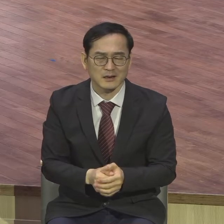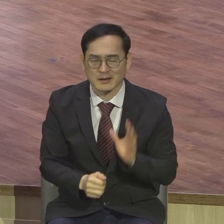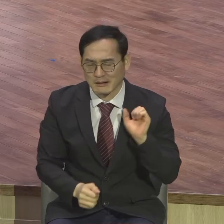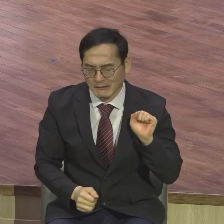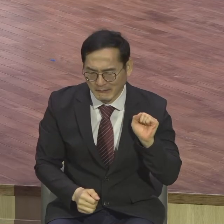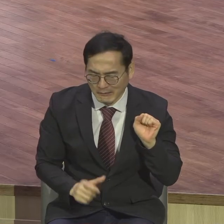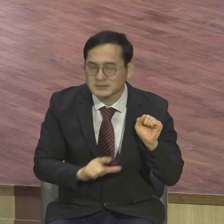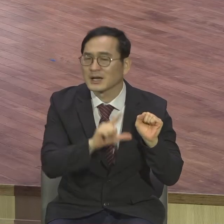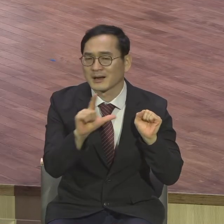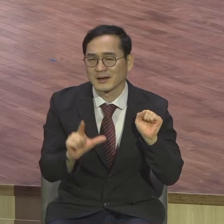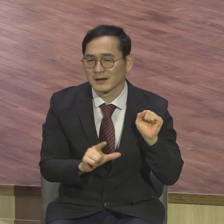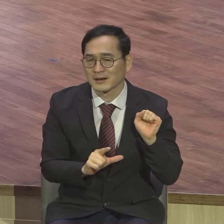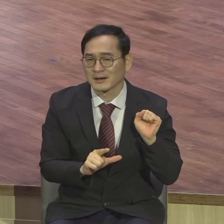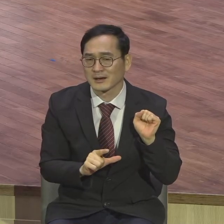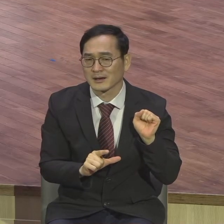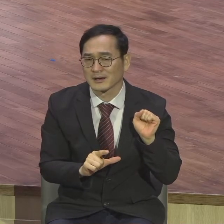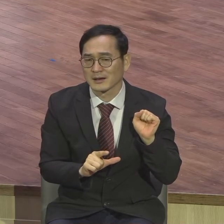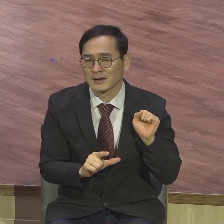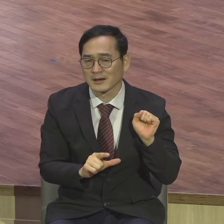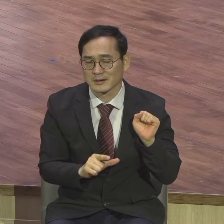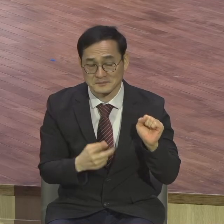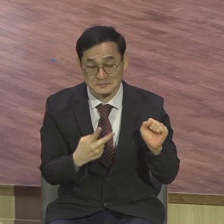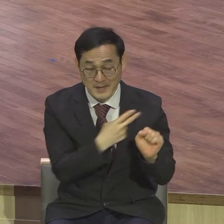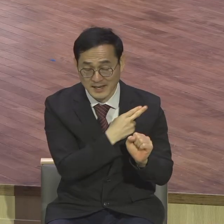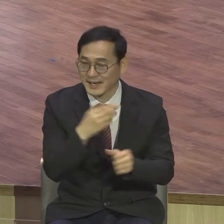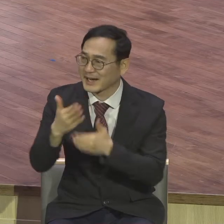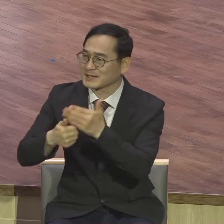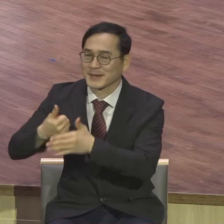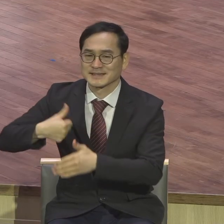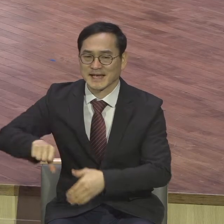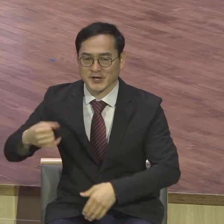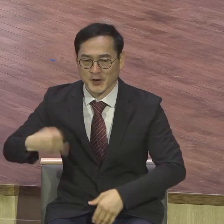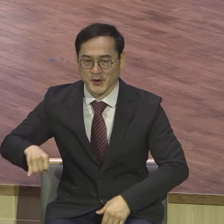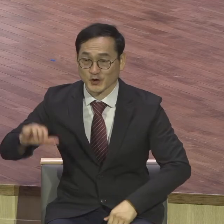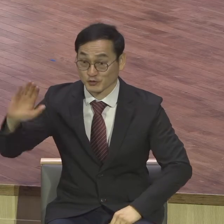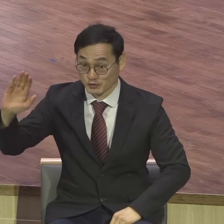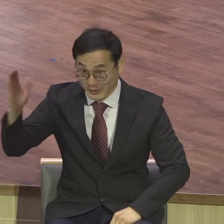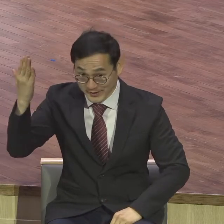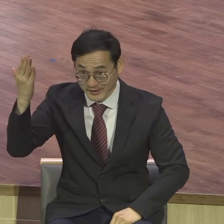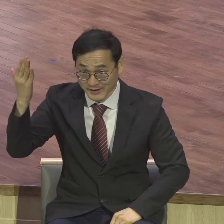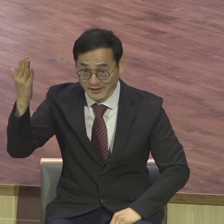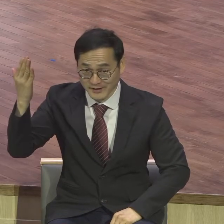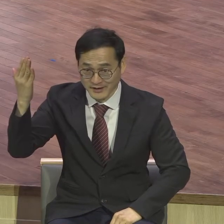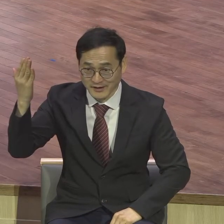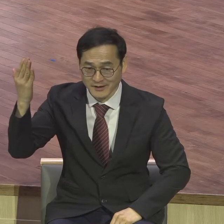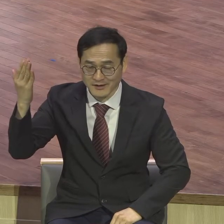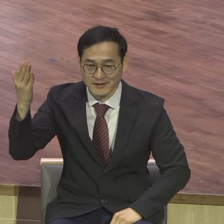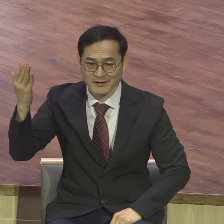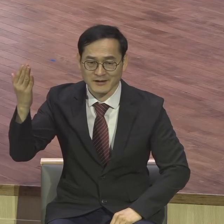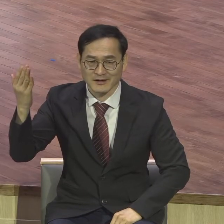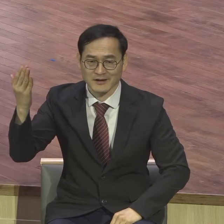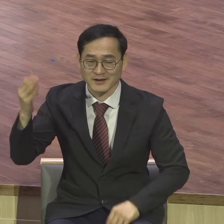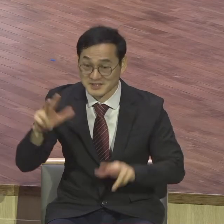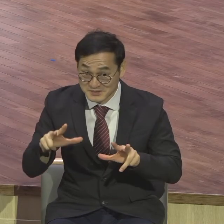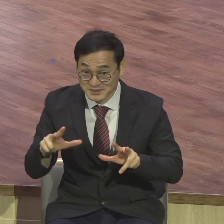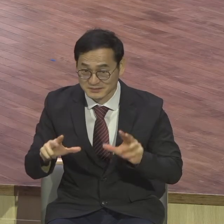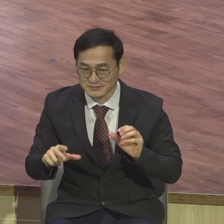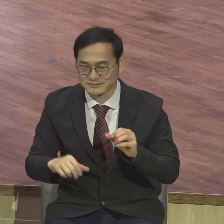그런데 이제 하나님의 자녀가 되었으면, 예수 믿음으로 하나님의 자녀가 되었으면 이제는